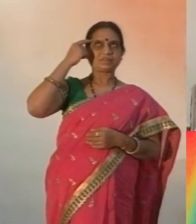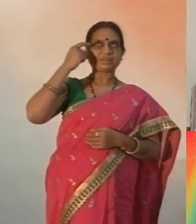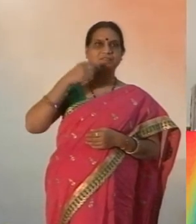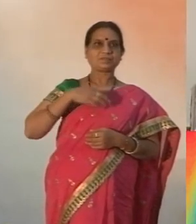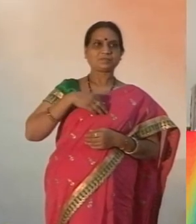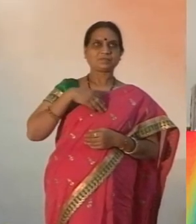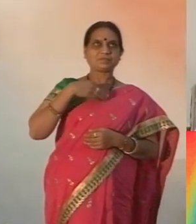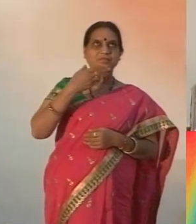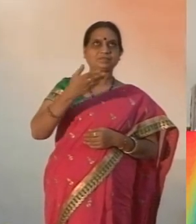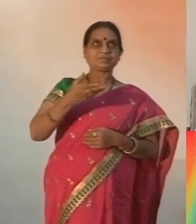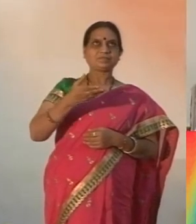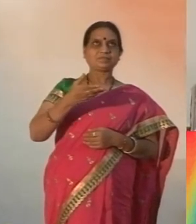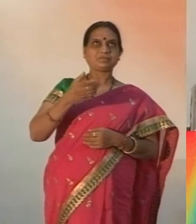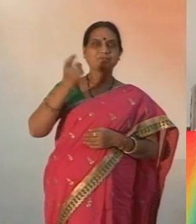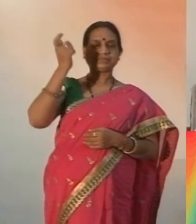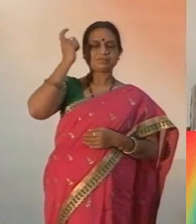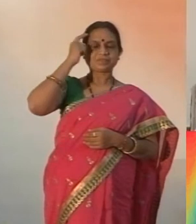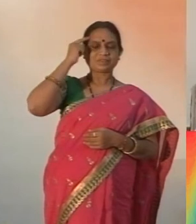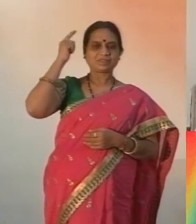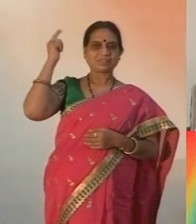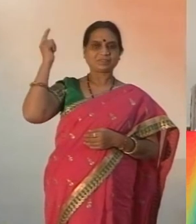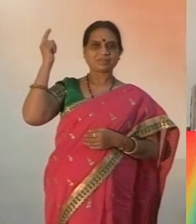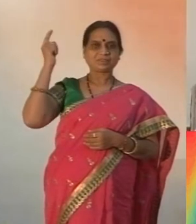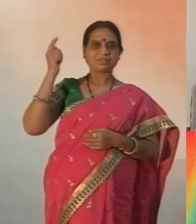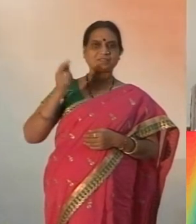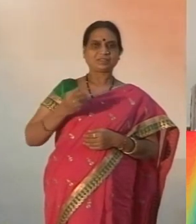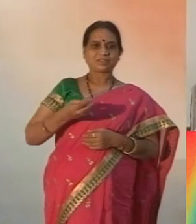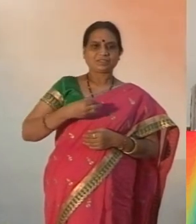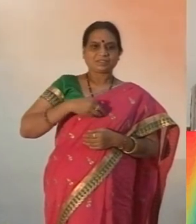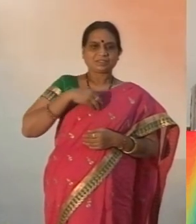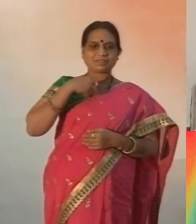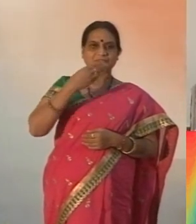मन, बुद्धि और दिल से,